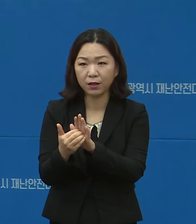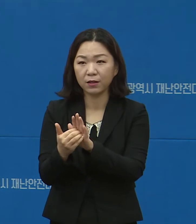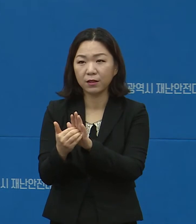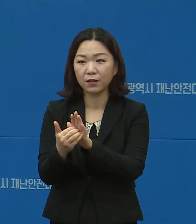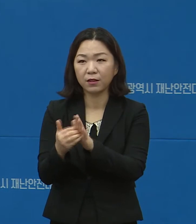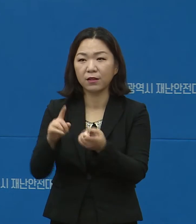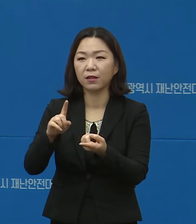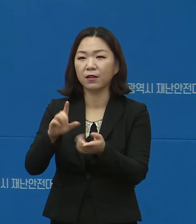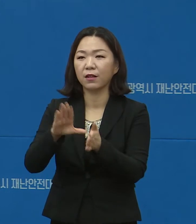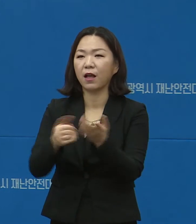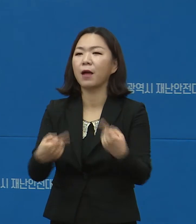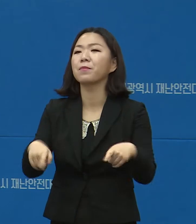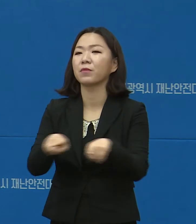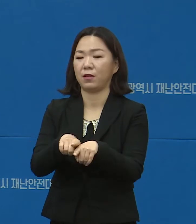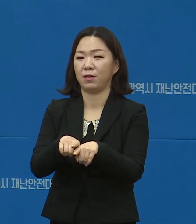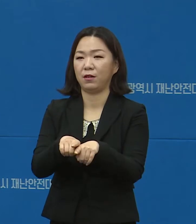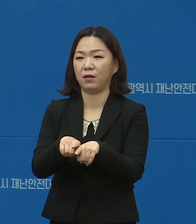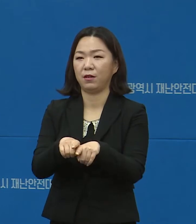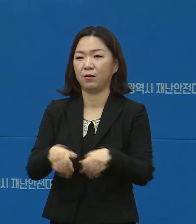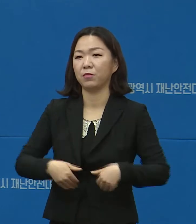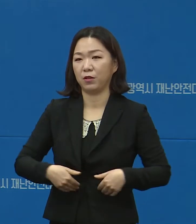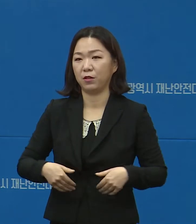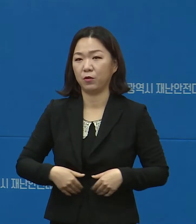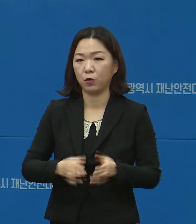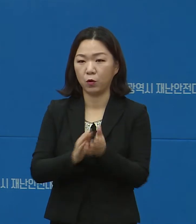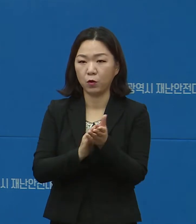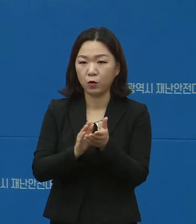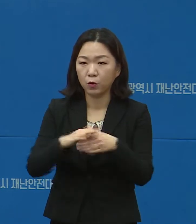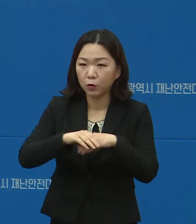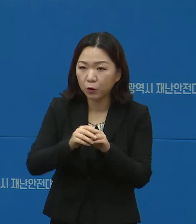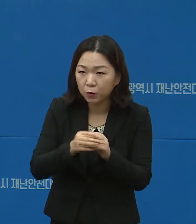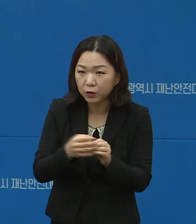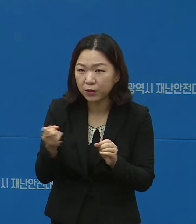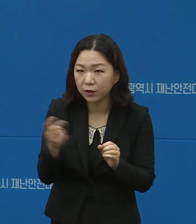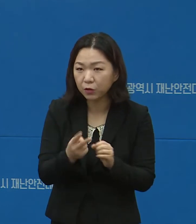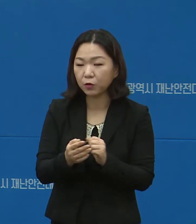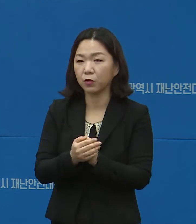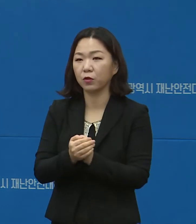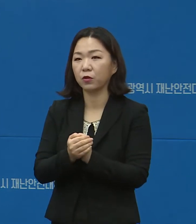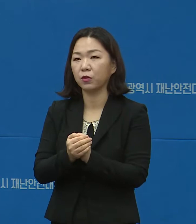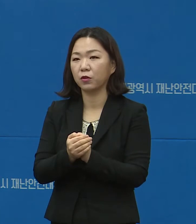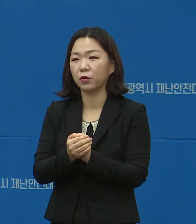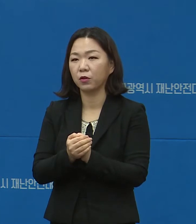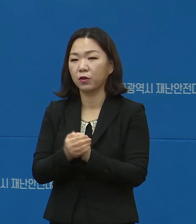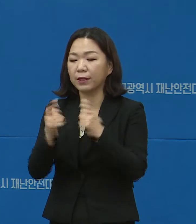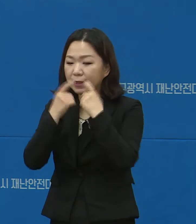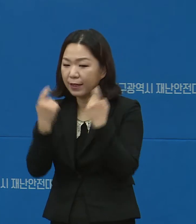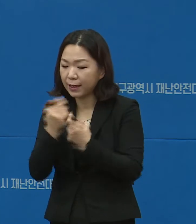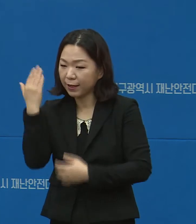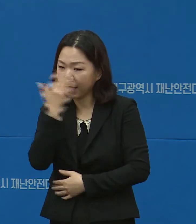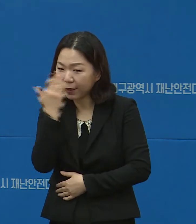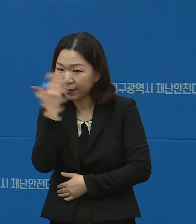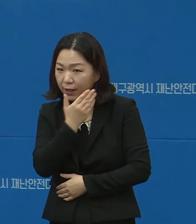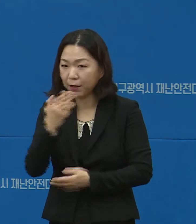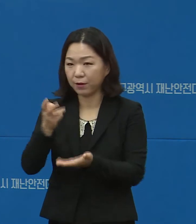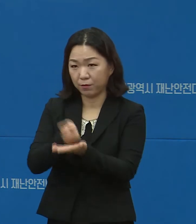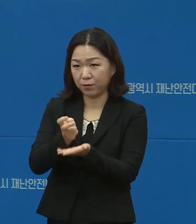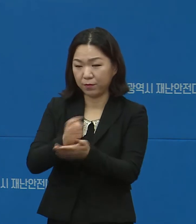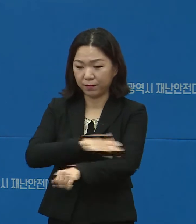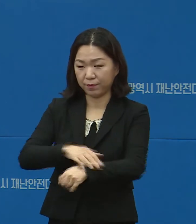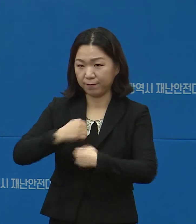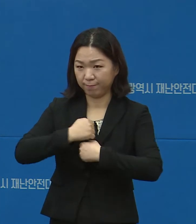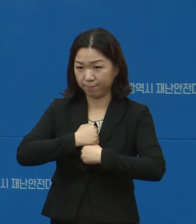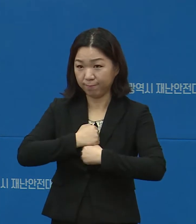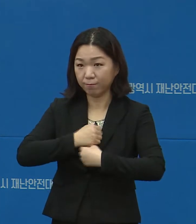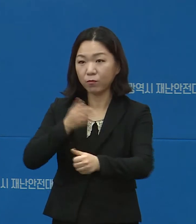될 때입니다. 손 씻기와 2m 거리 두기 등 개인 예방수칙을 철저히 준수해 주시고